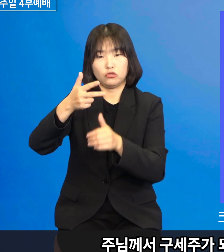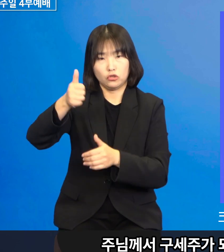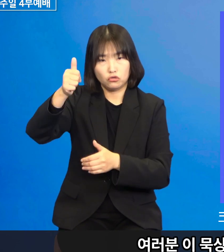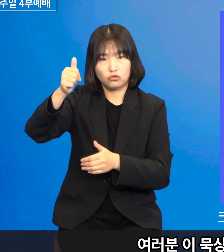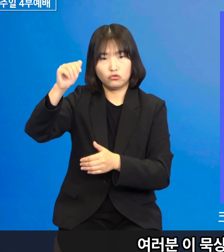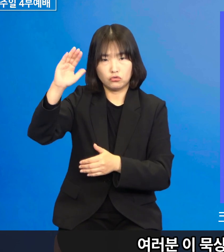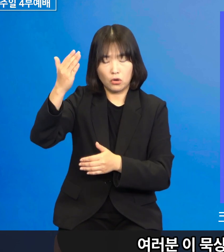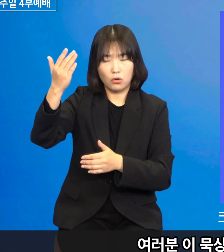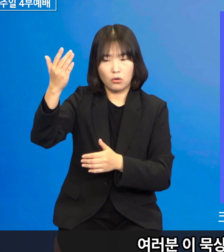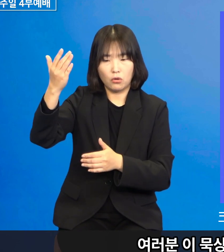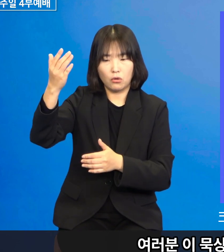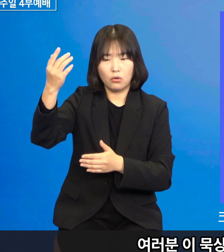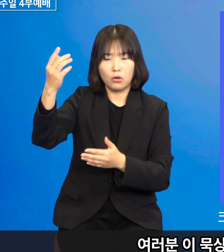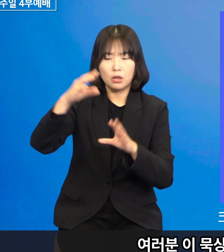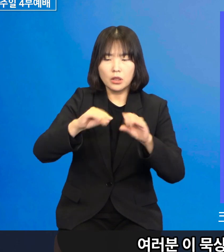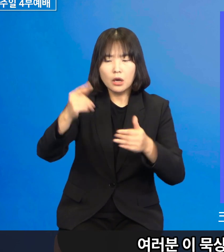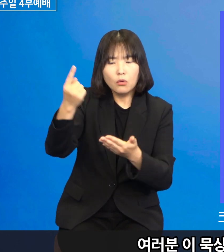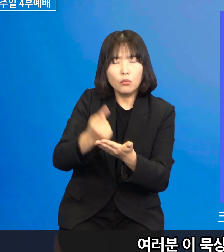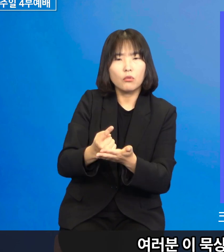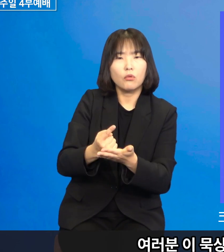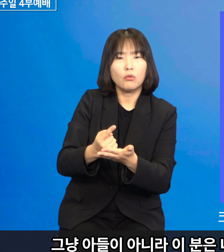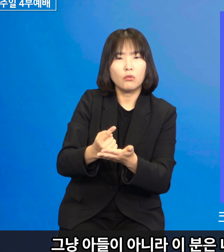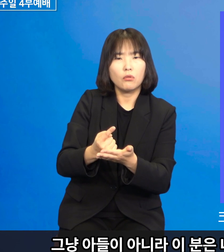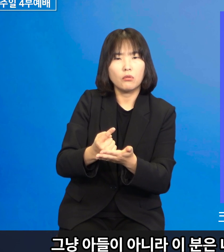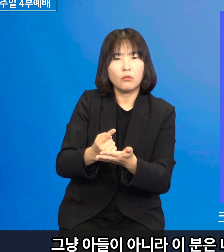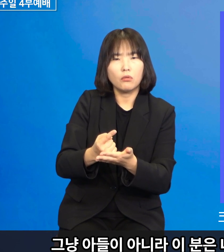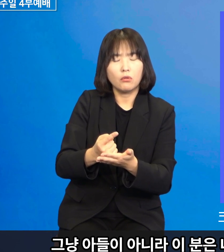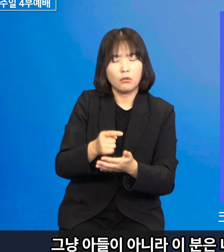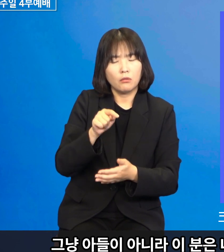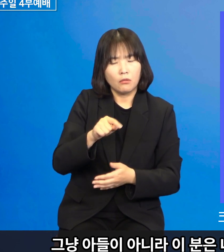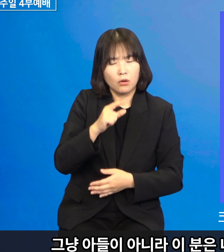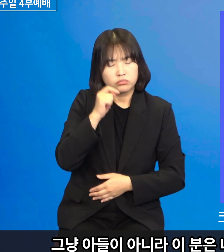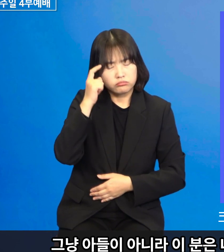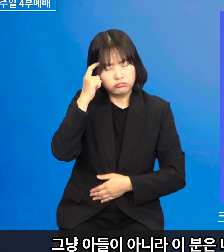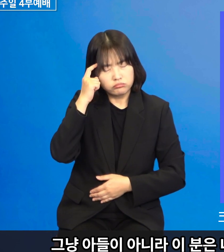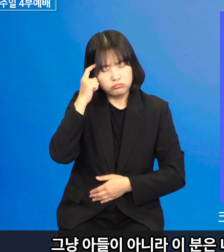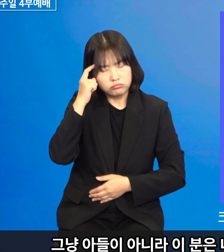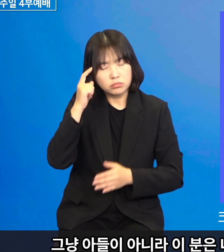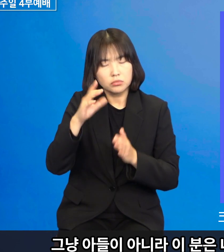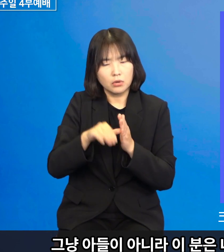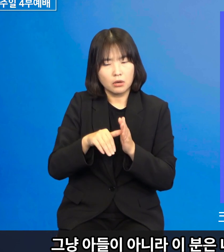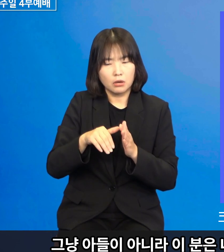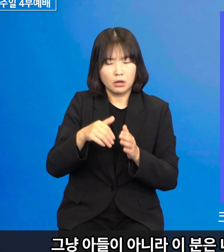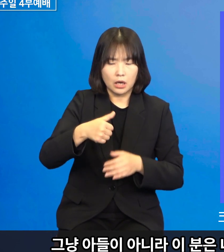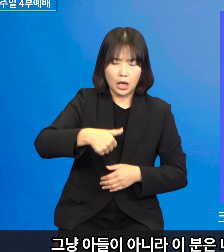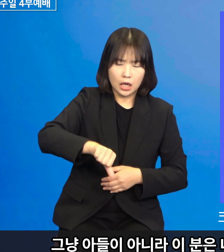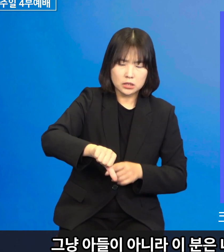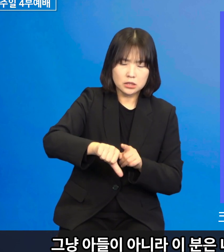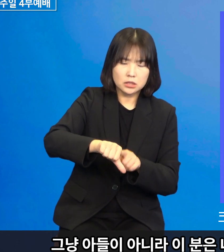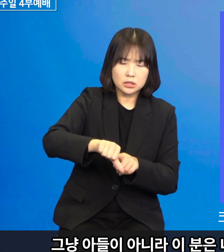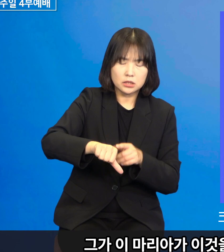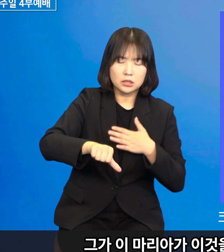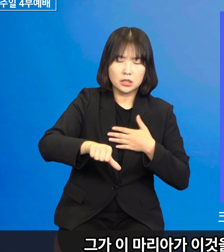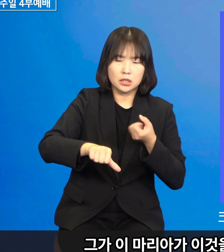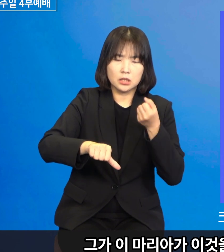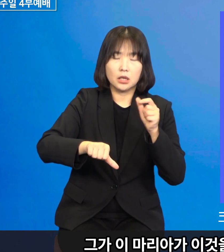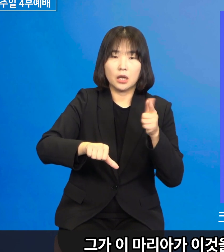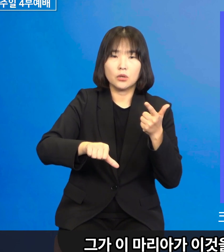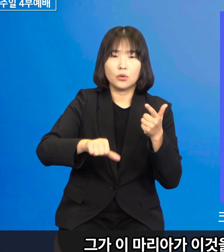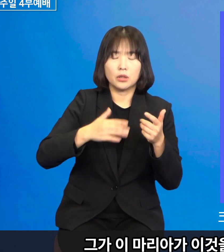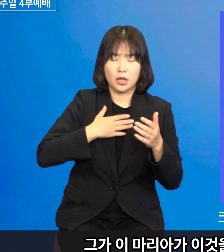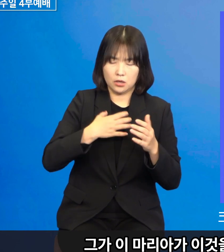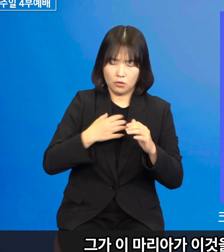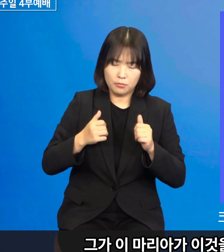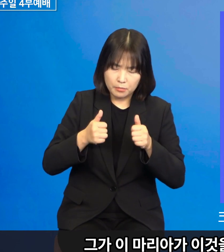오신 거예요. 여러분, 이 묵상한 묵상할수록 그냥 아들이 아니라 이분은 내가 경배해야 될 대상인 것이죠. 그가,